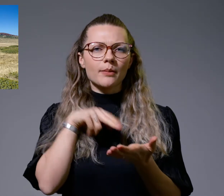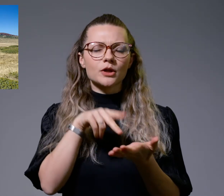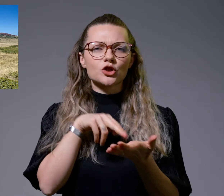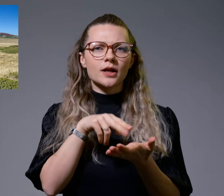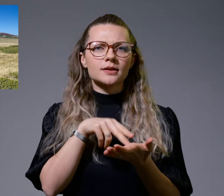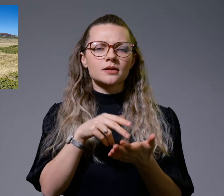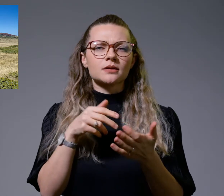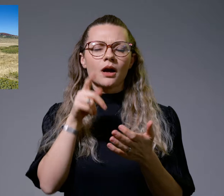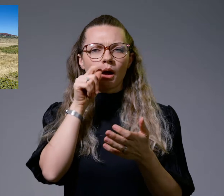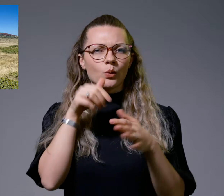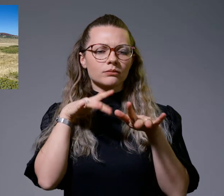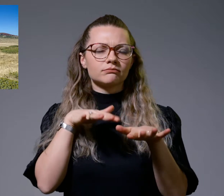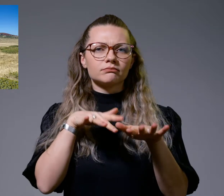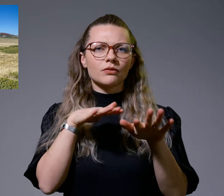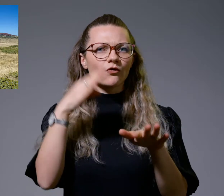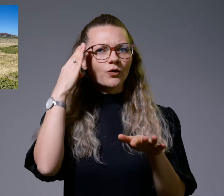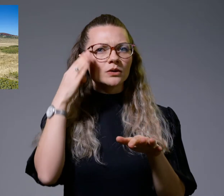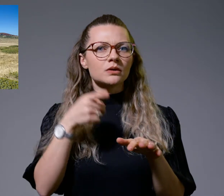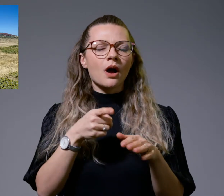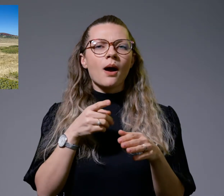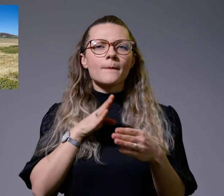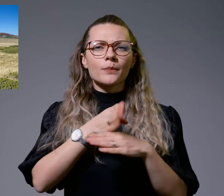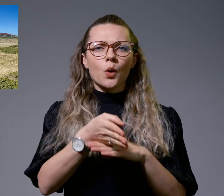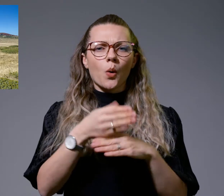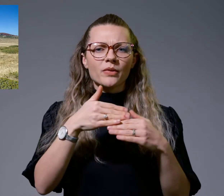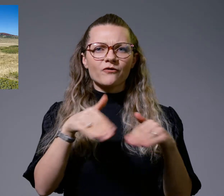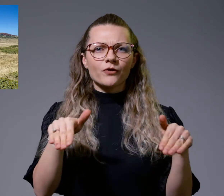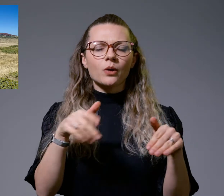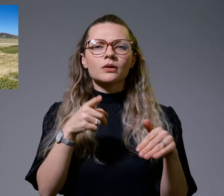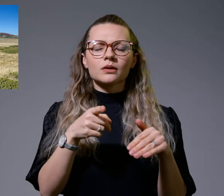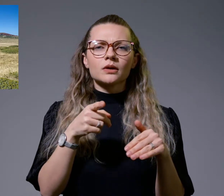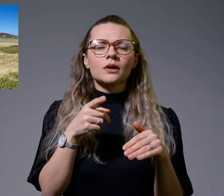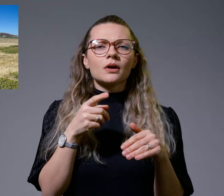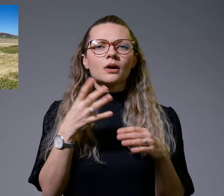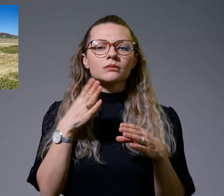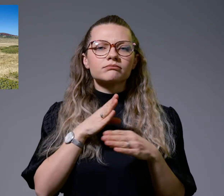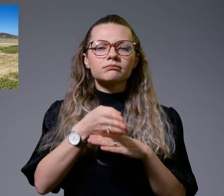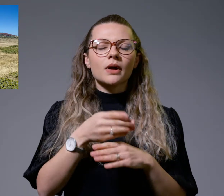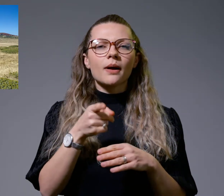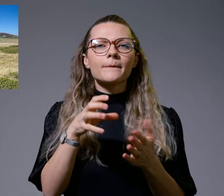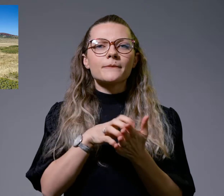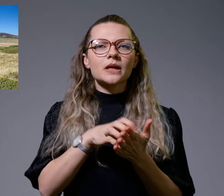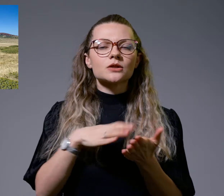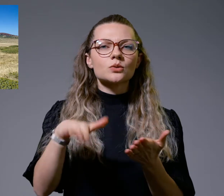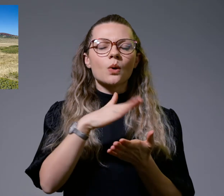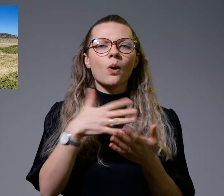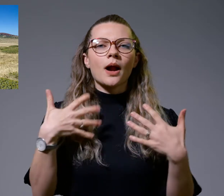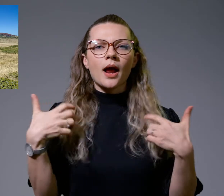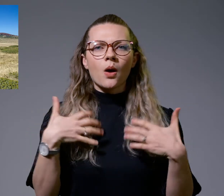се изврши пробивот и на тој начин да се стигне до регионот Неготино,